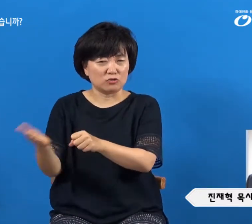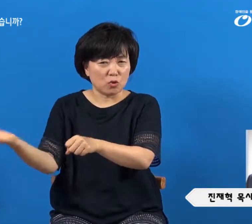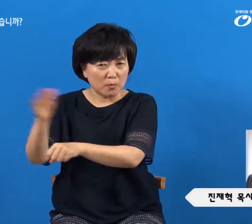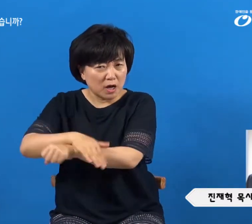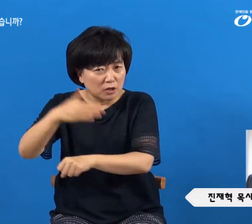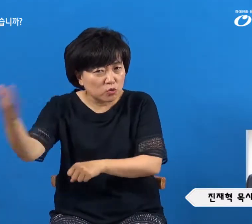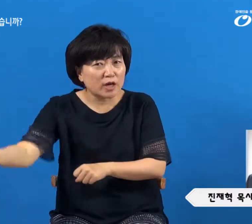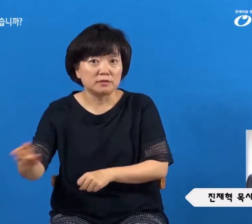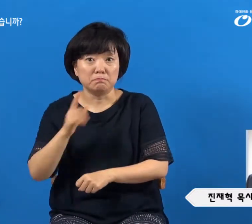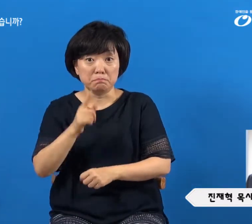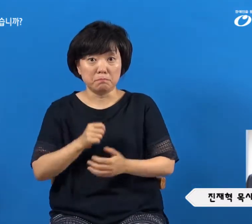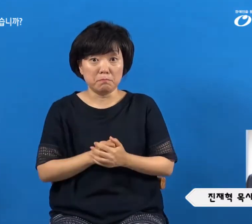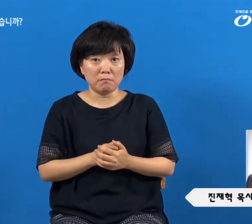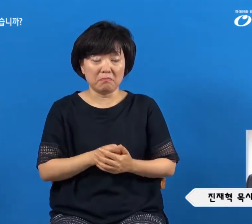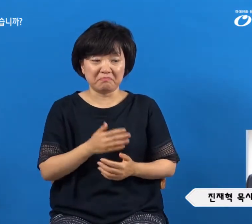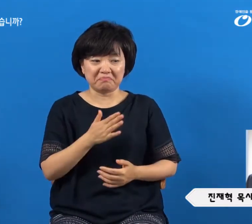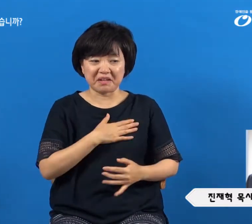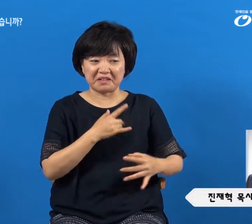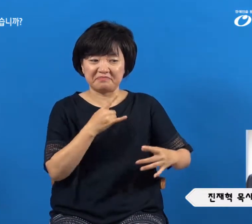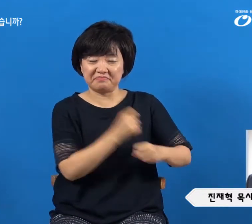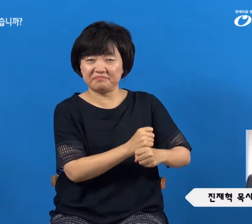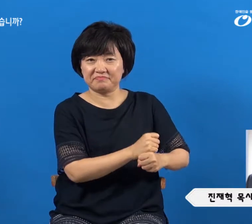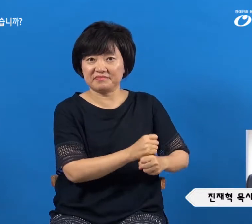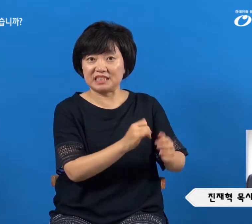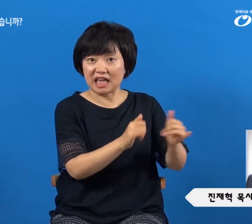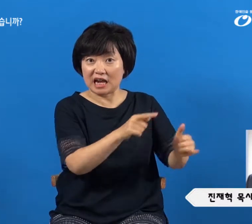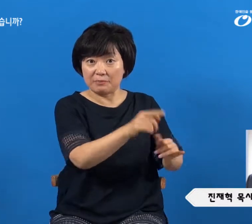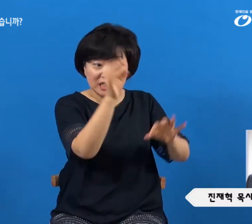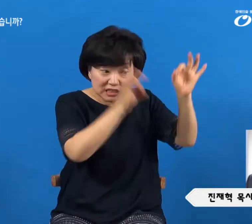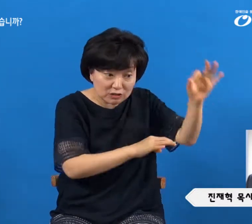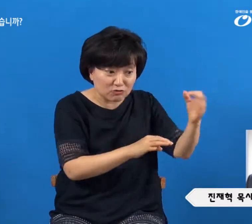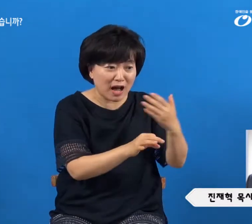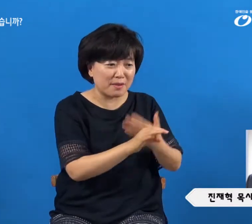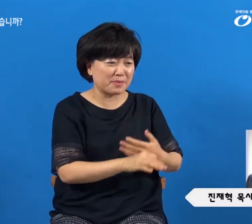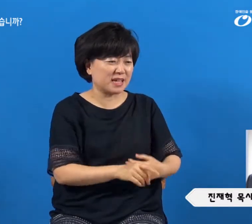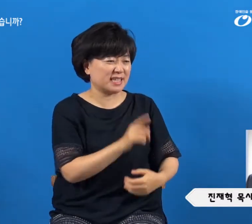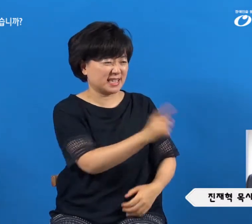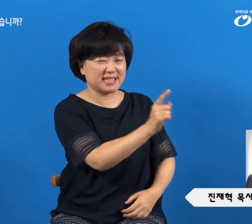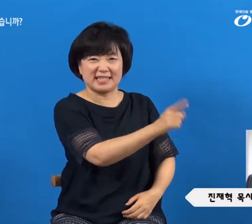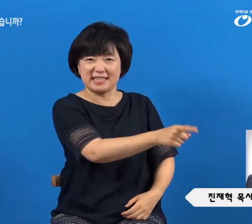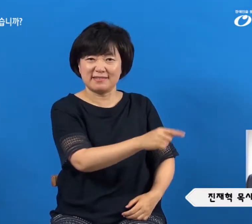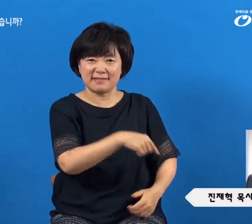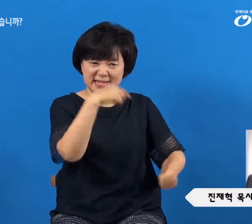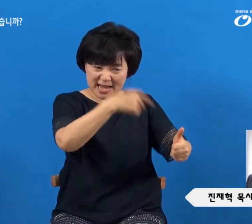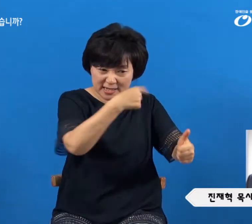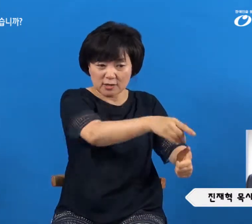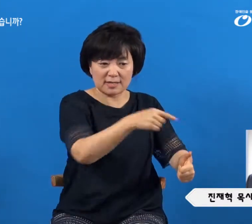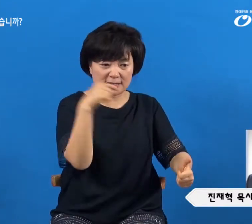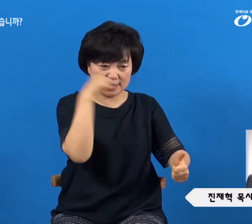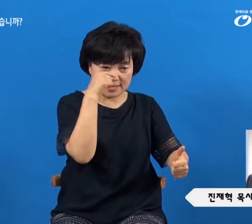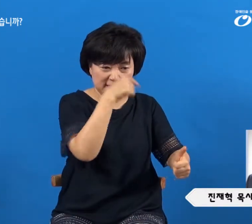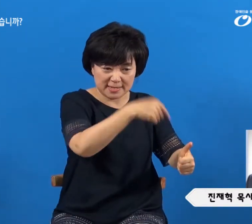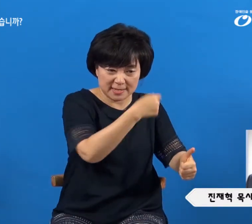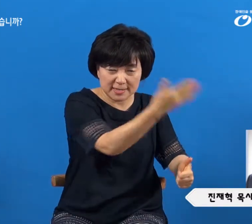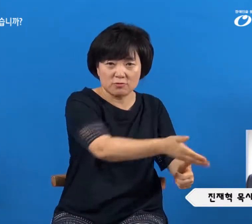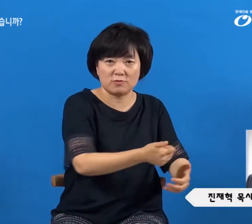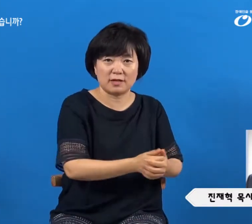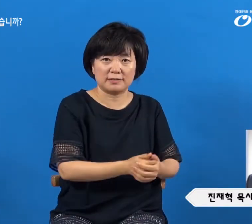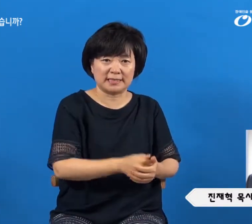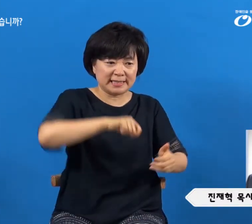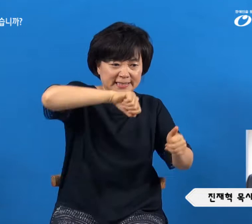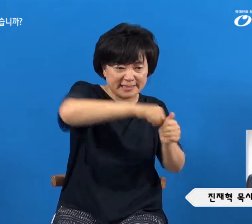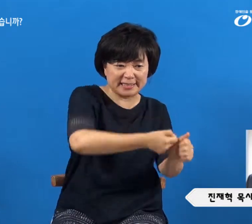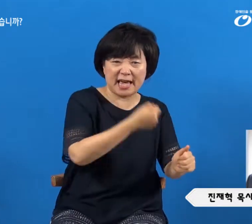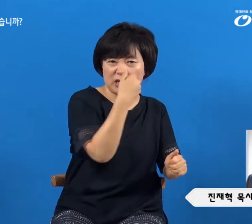이렇게 이야기하고, 내가 관계가 좀 안 좋은 사람이 그러면 그래도 가르칠 건 가르쳐야지,